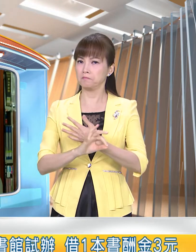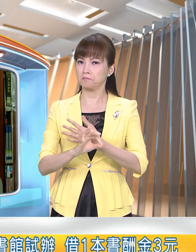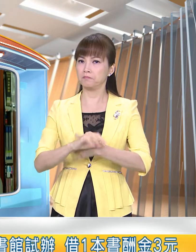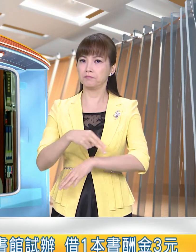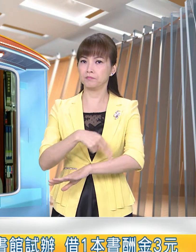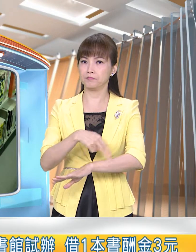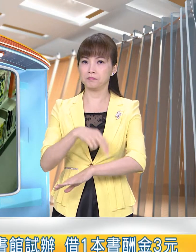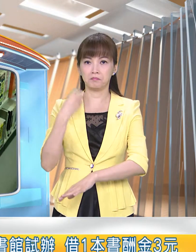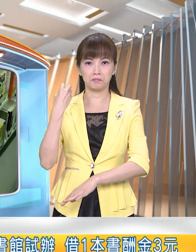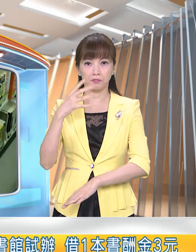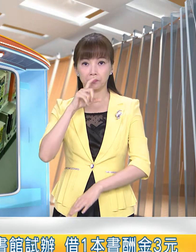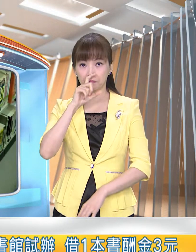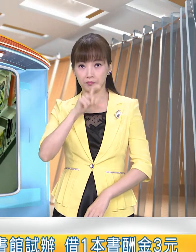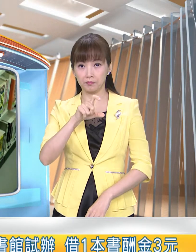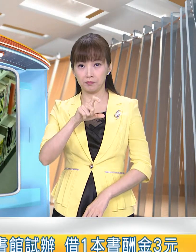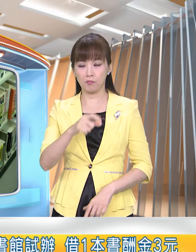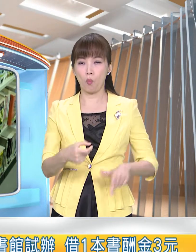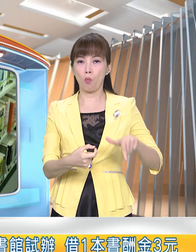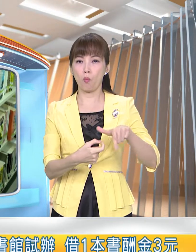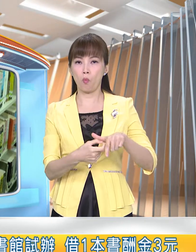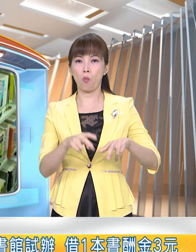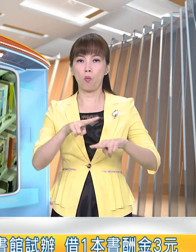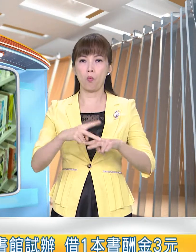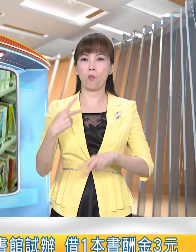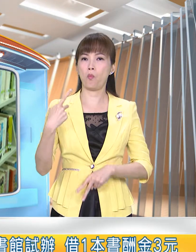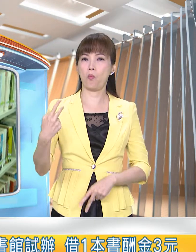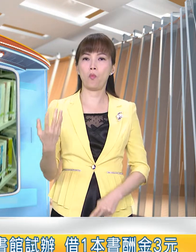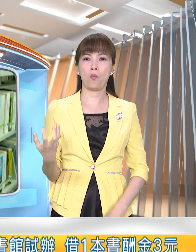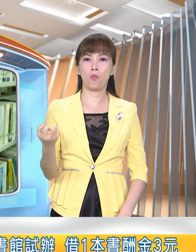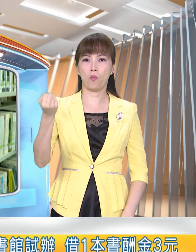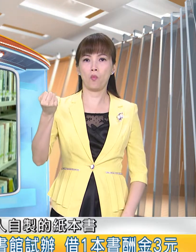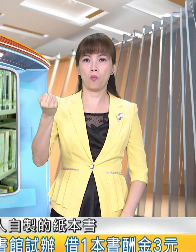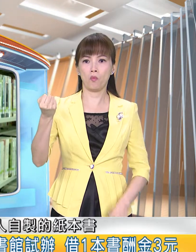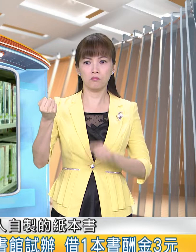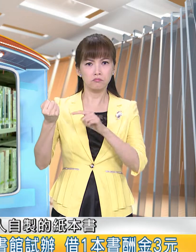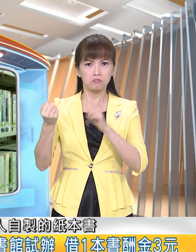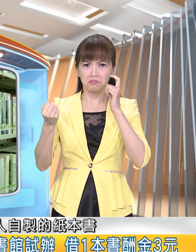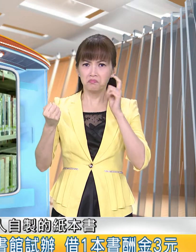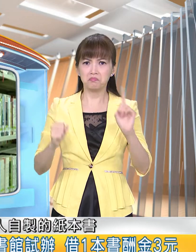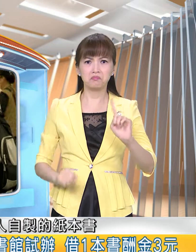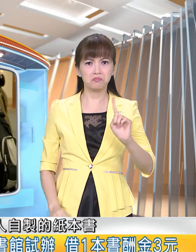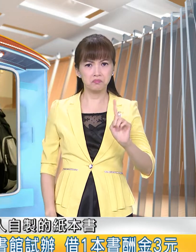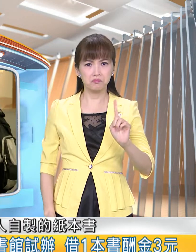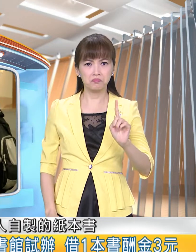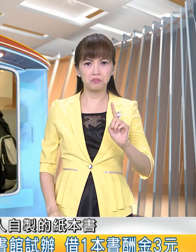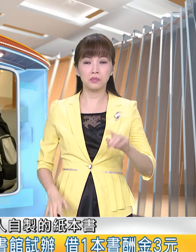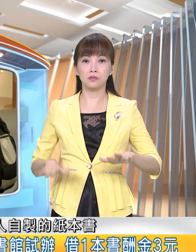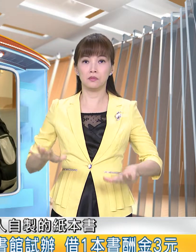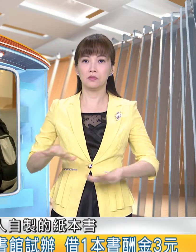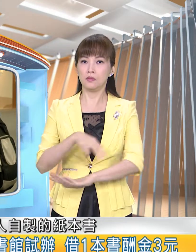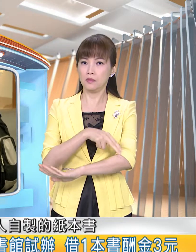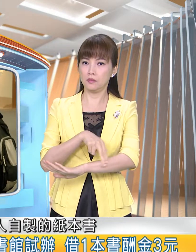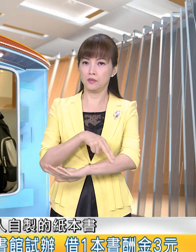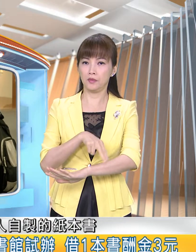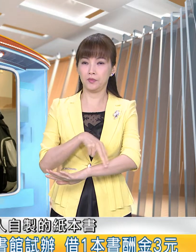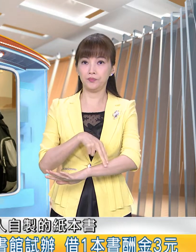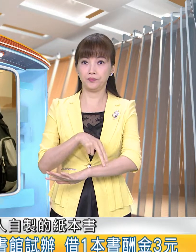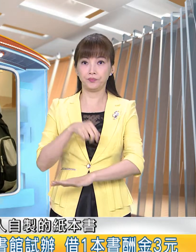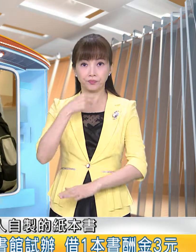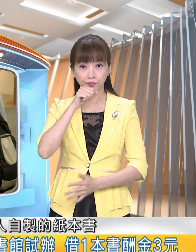办公共出借权。初步规划，民众每借一本国人自制的纸本